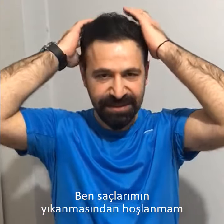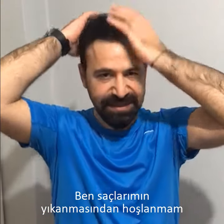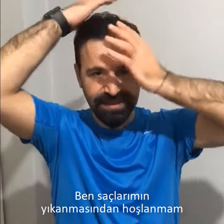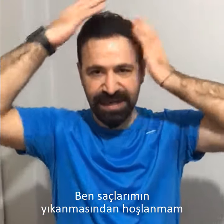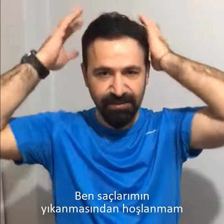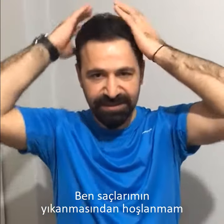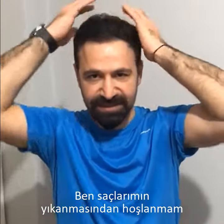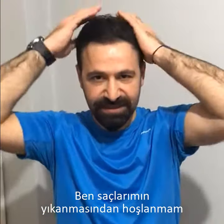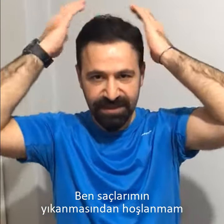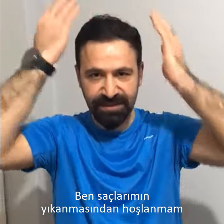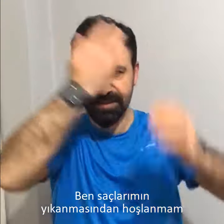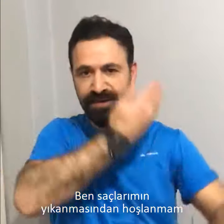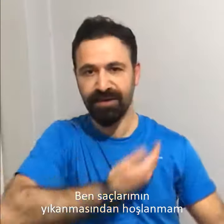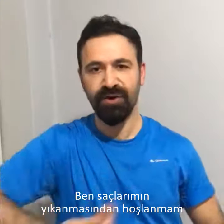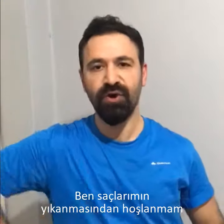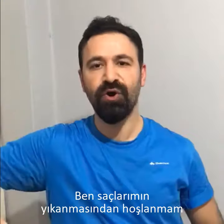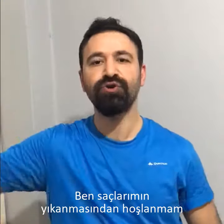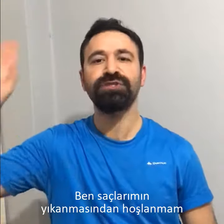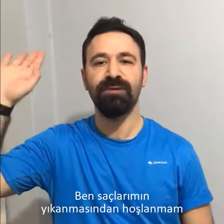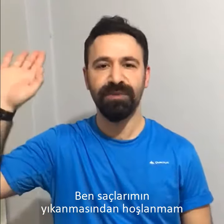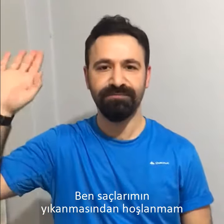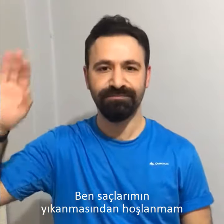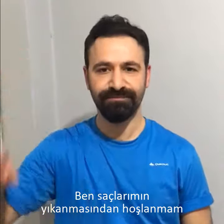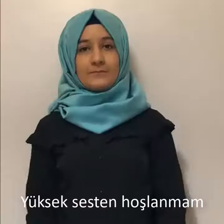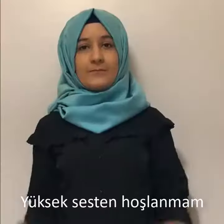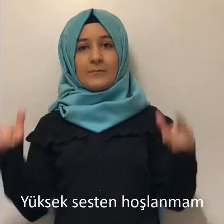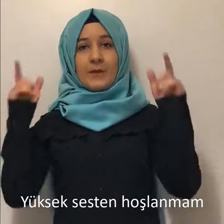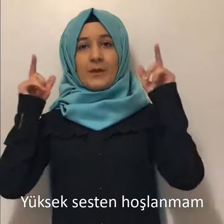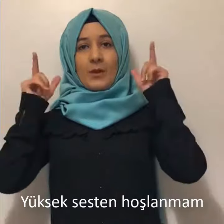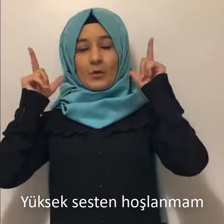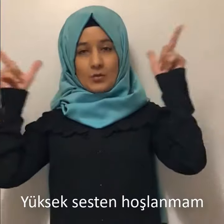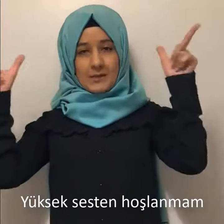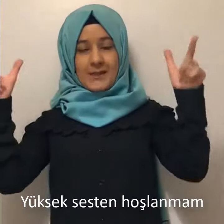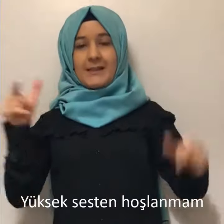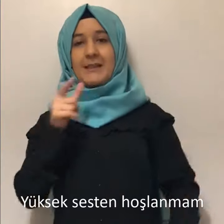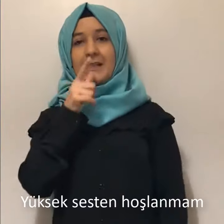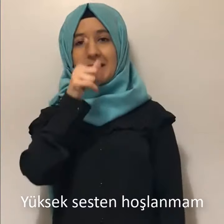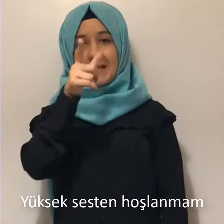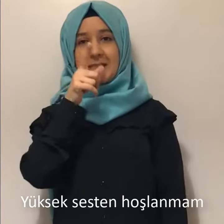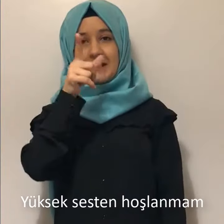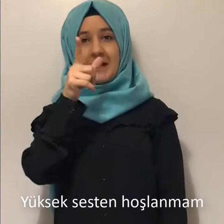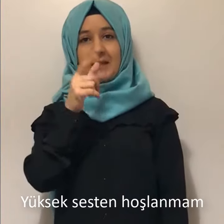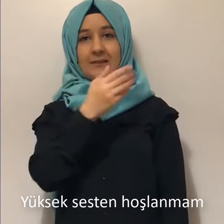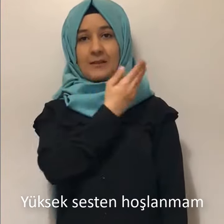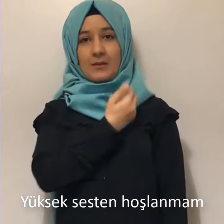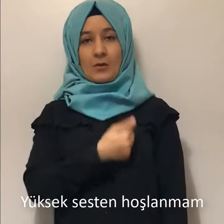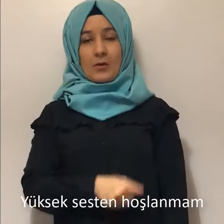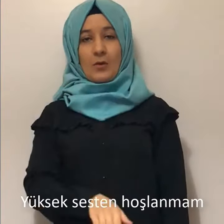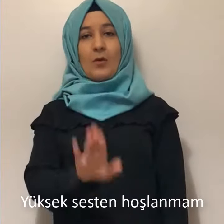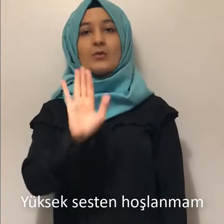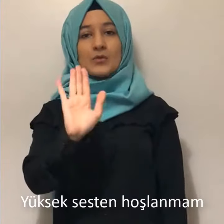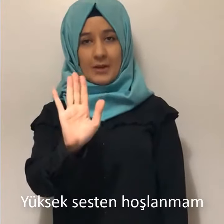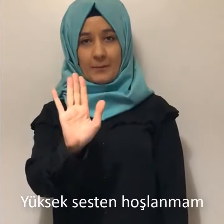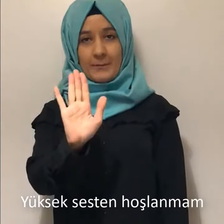yıkanmasından hoşlanmam. Yüksek sesten hoşlanmam.